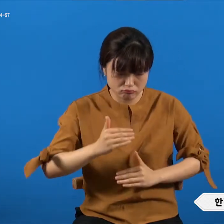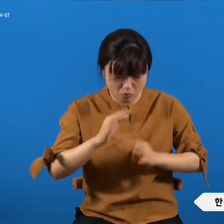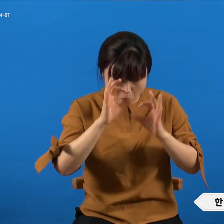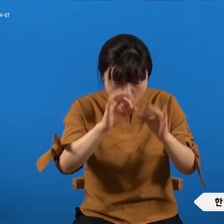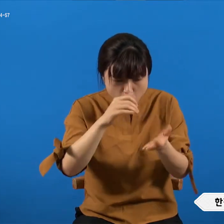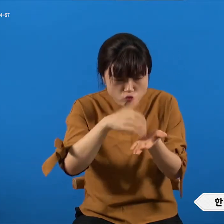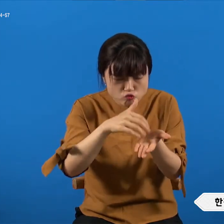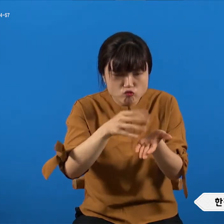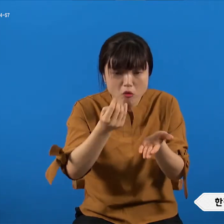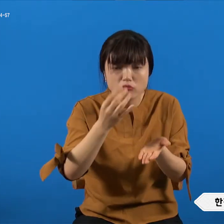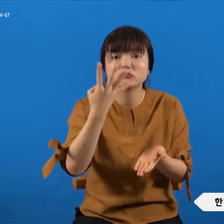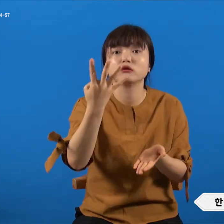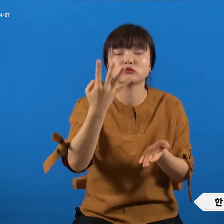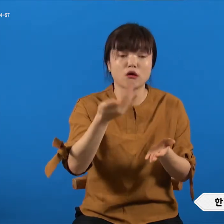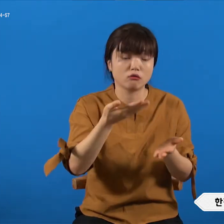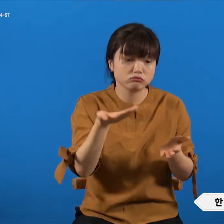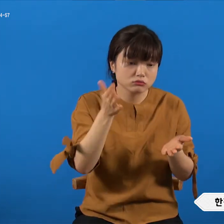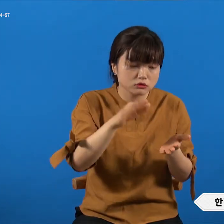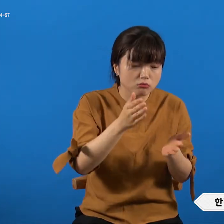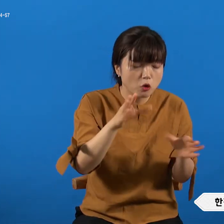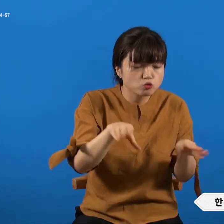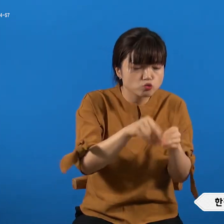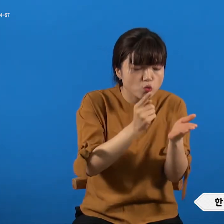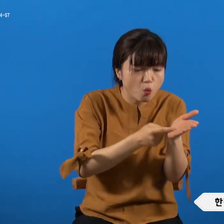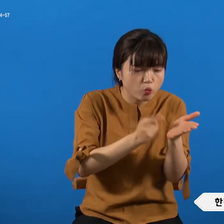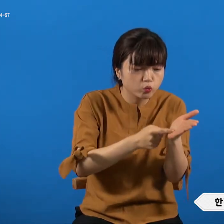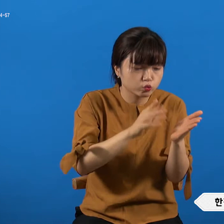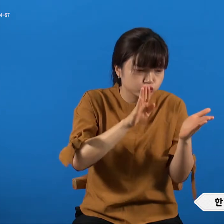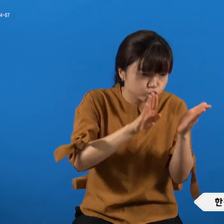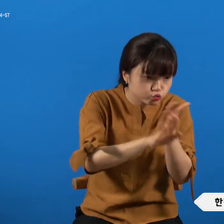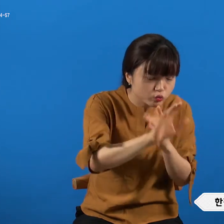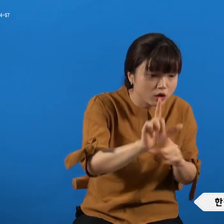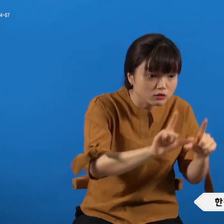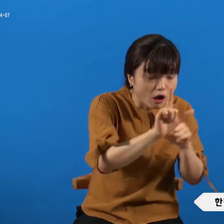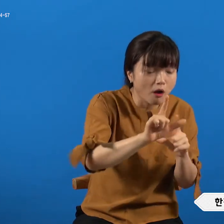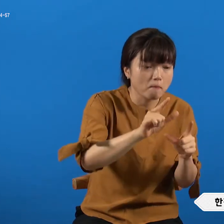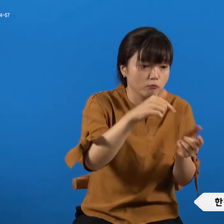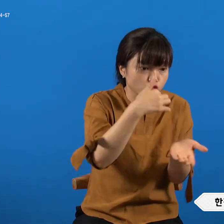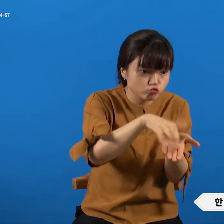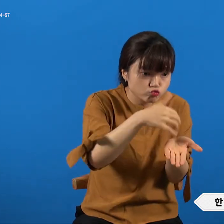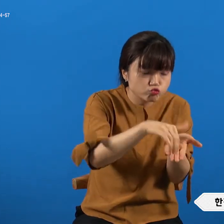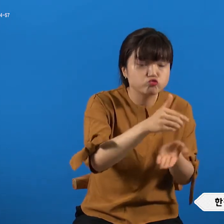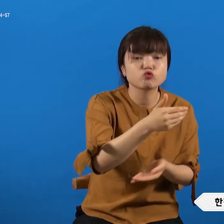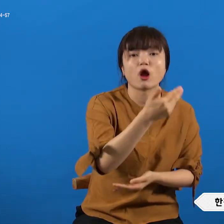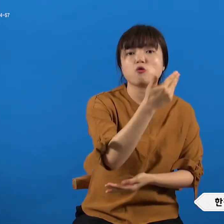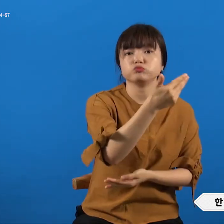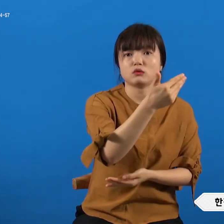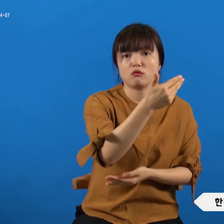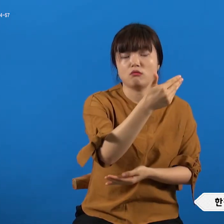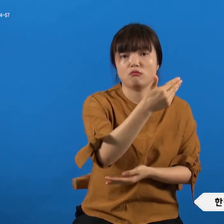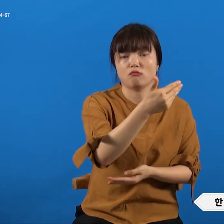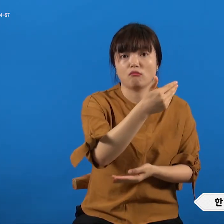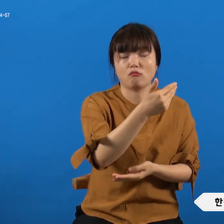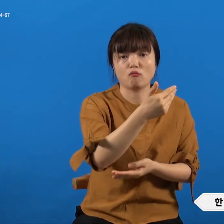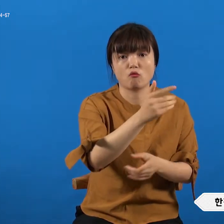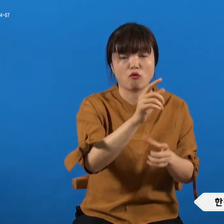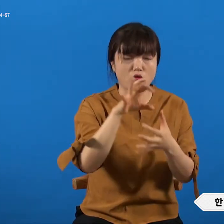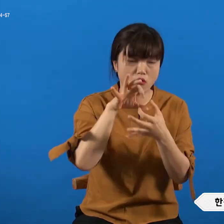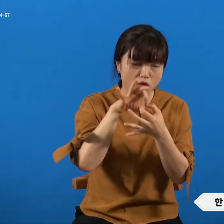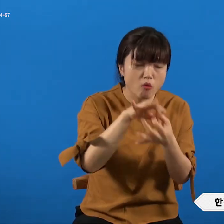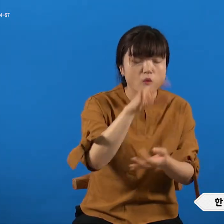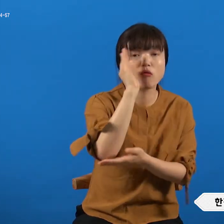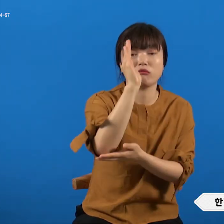불과한데 총리 이후의 스토리는 그 2배가 넘는 9장에 걸쳐서 계속 진행되고 있습니다.